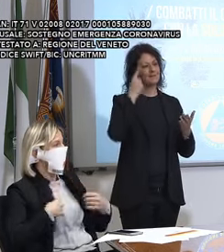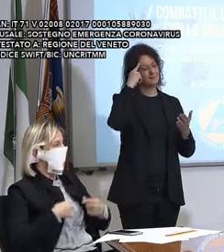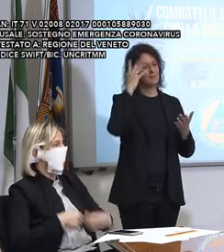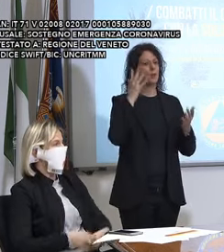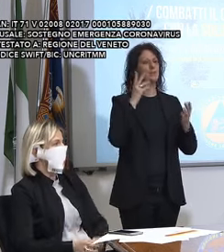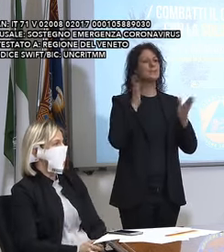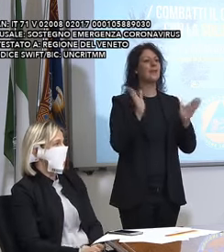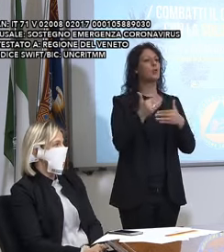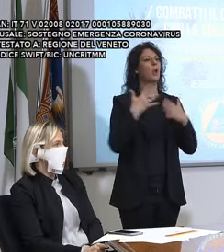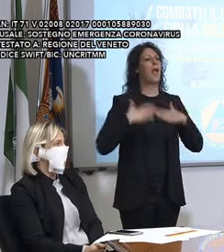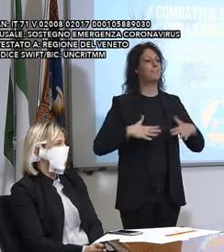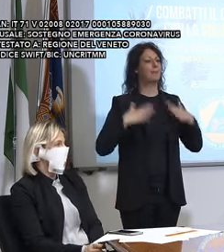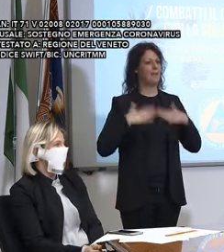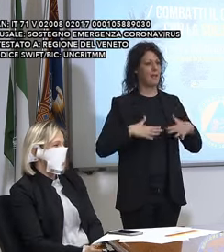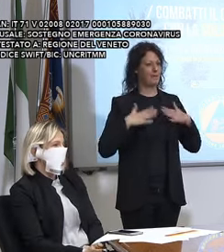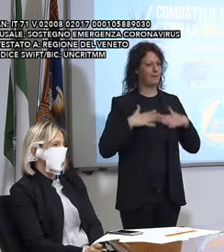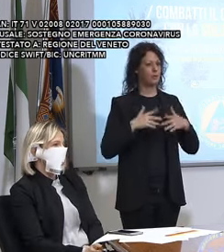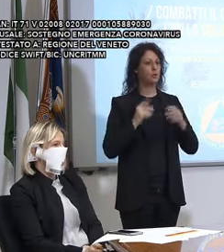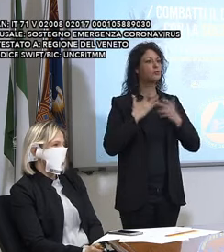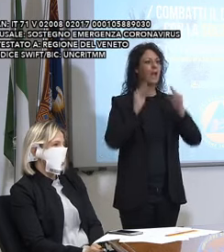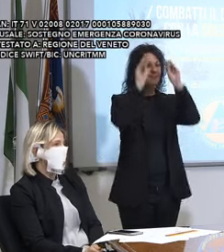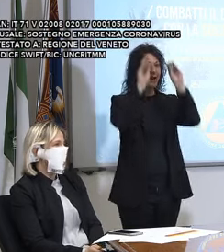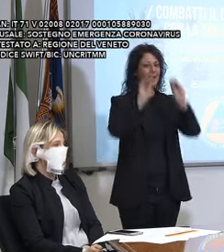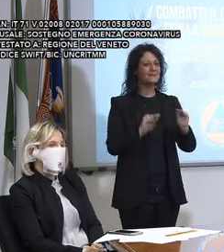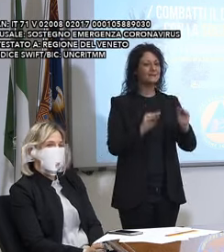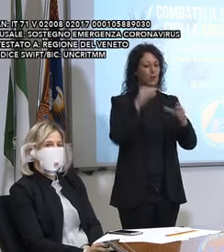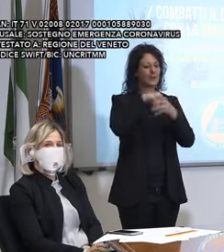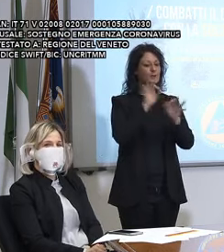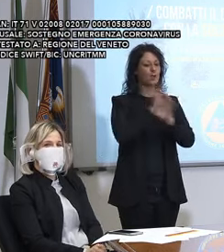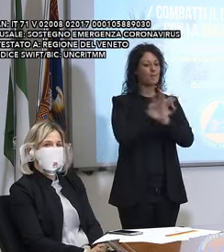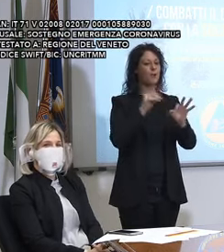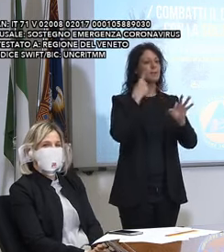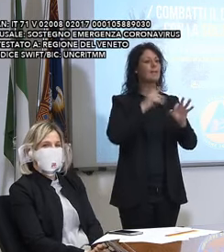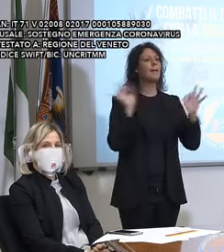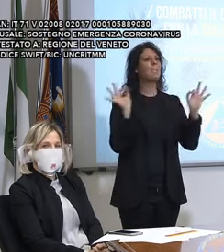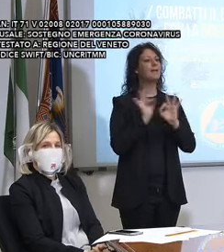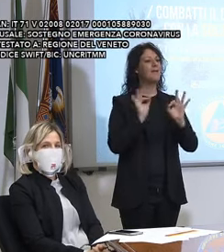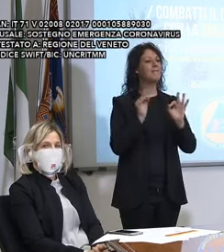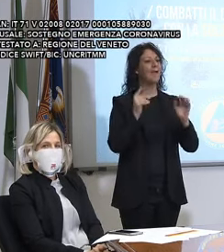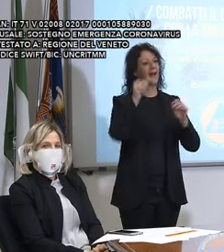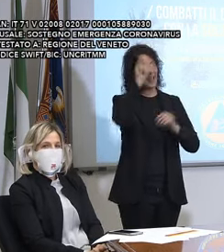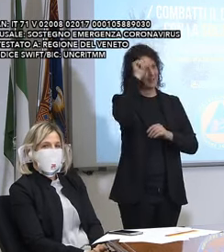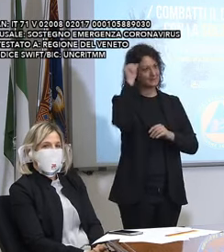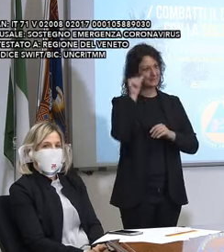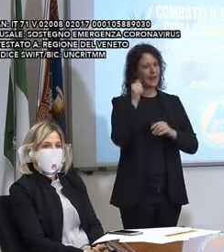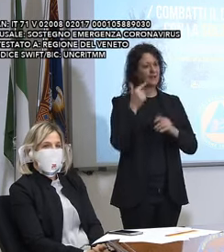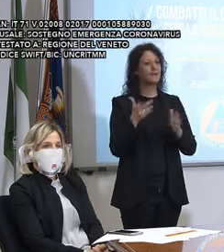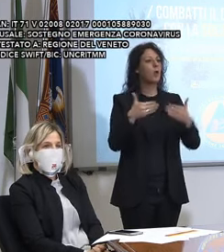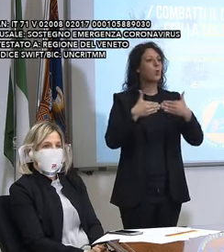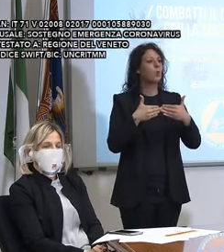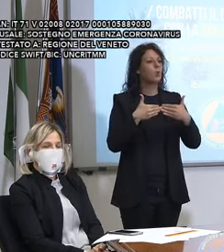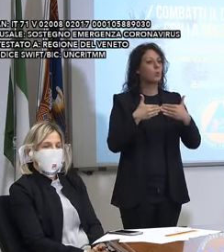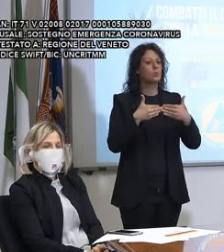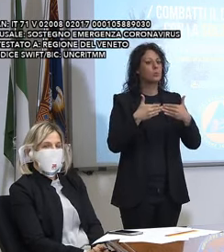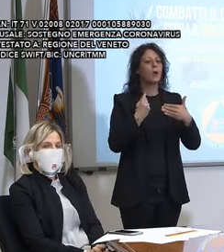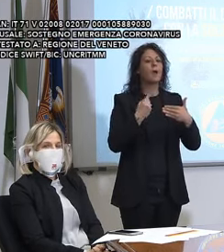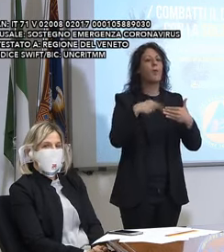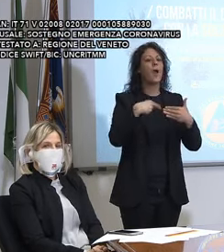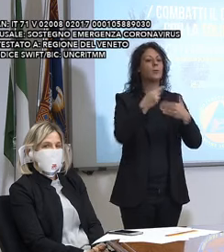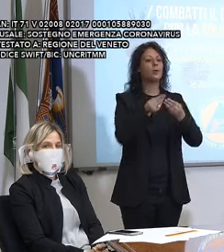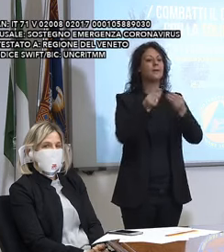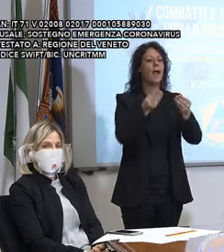all'abbigliamento, e cosa fanno quando lo apriranno? Cioè, è una tragedia per tutti, non solo per loro. Il che non vuol dire che